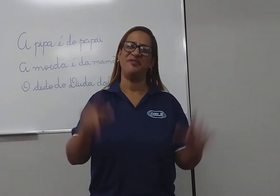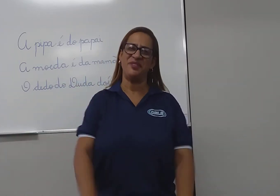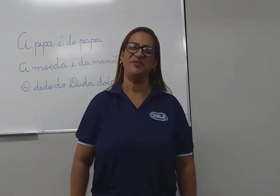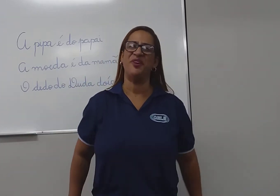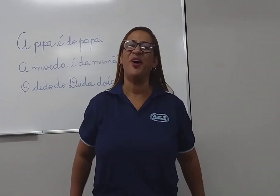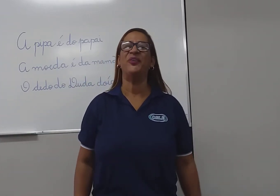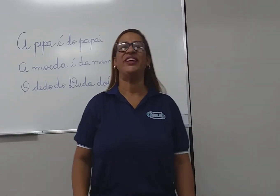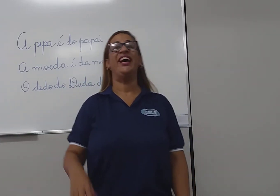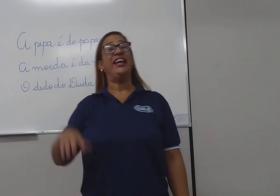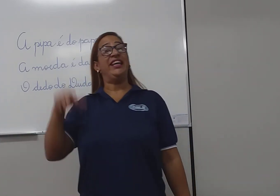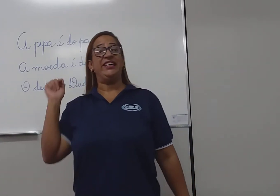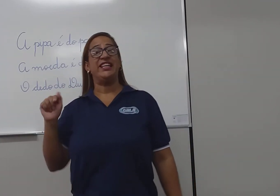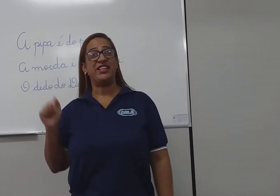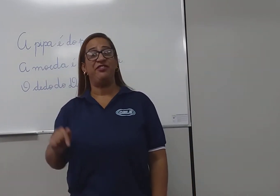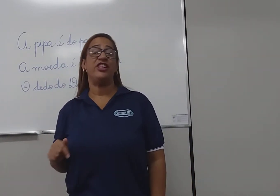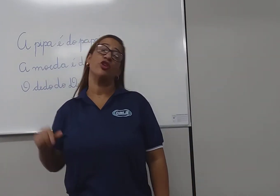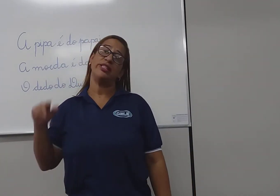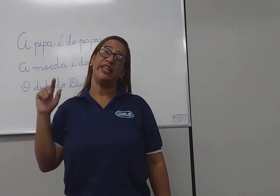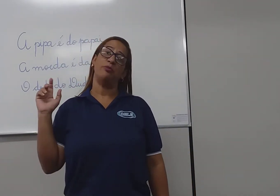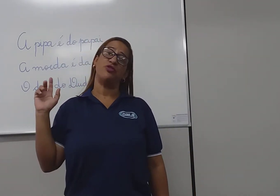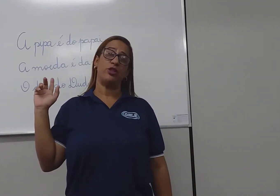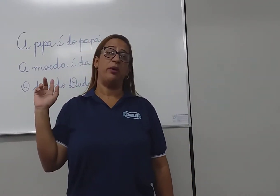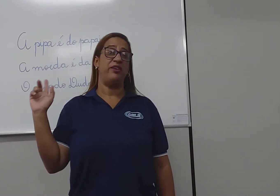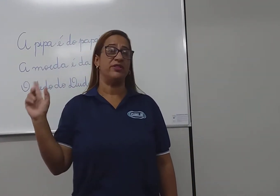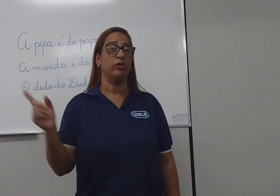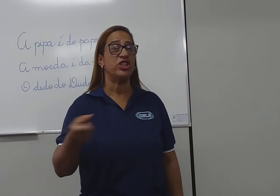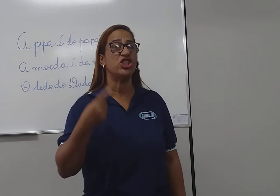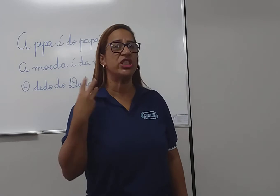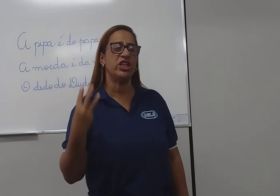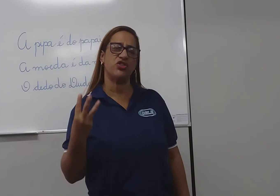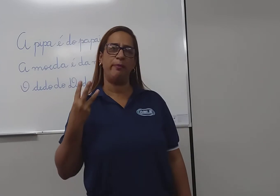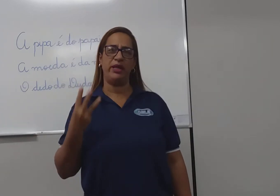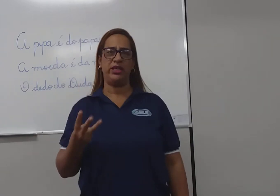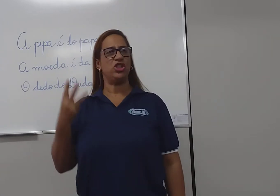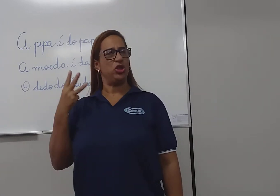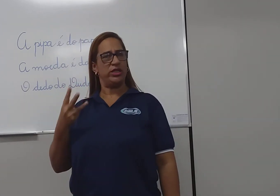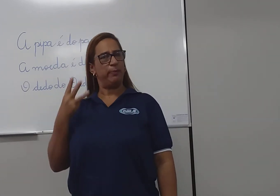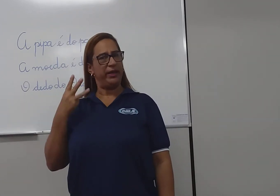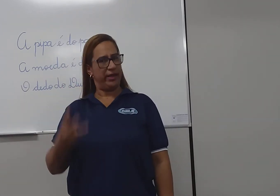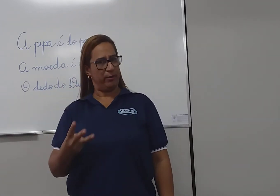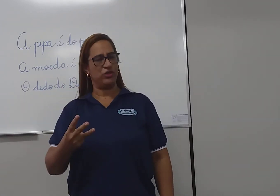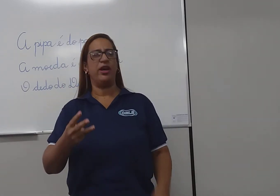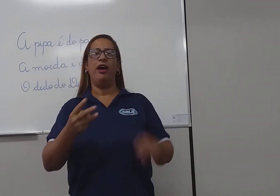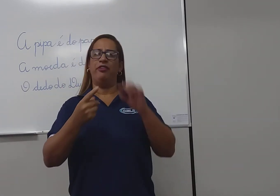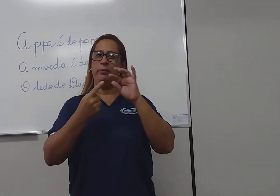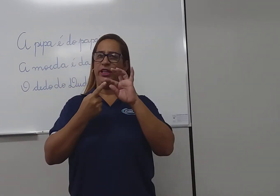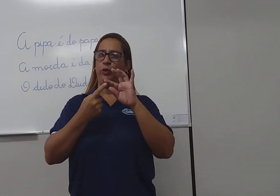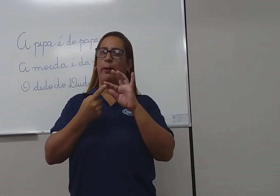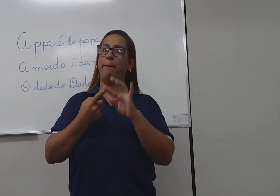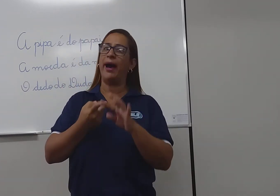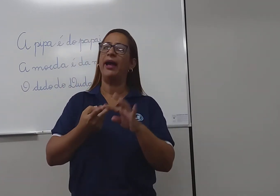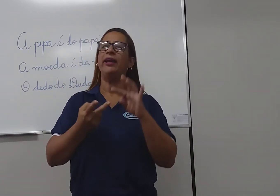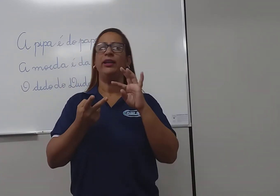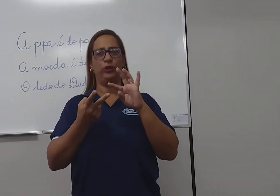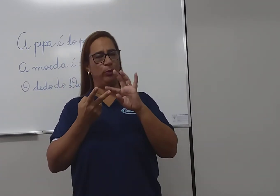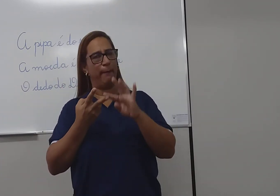estamos de volta e dessa vez nós iremos fazer uma revisão das três familhinhas que nós aprendemos. Família do papai, do